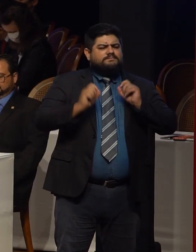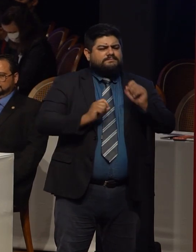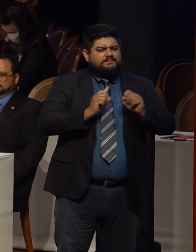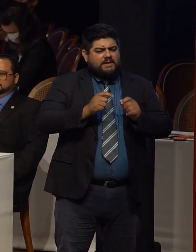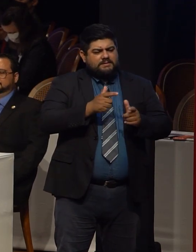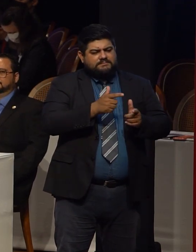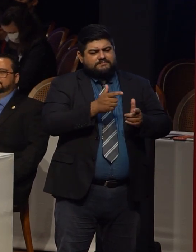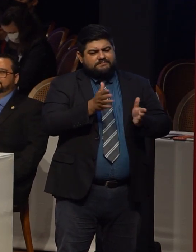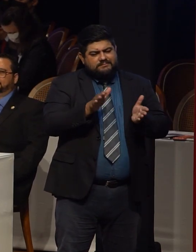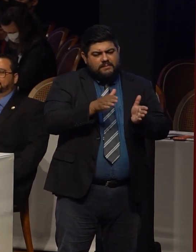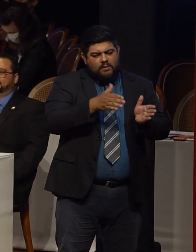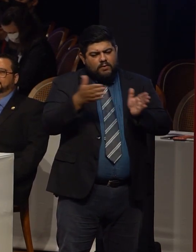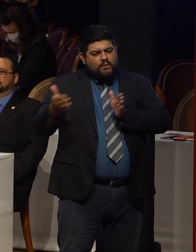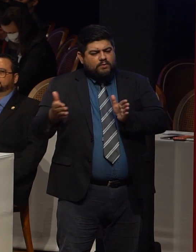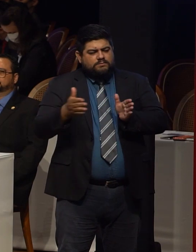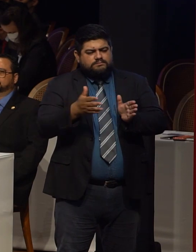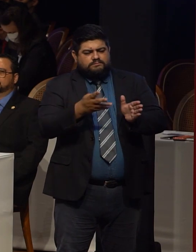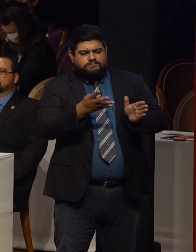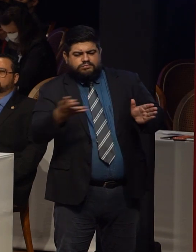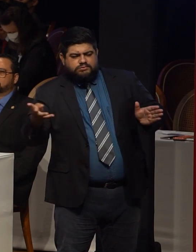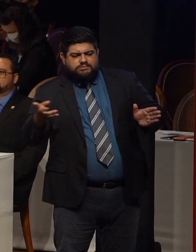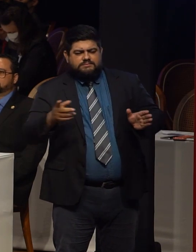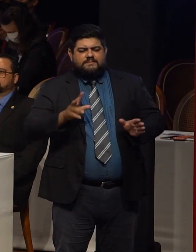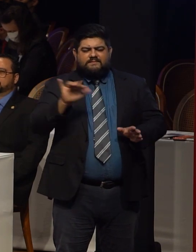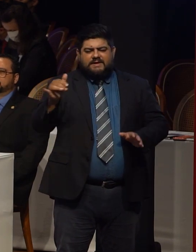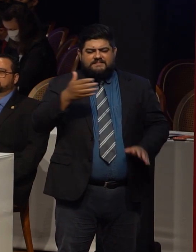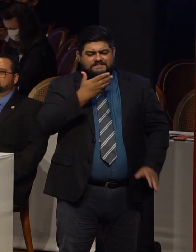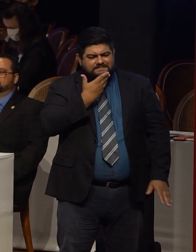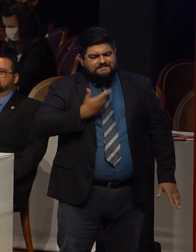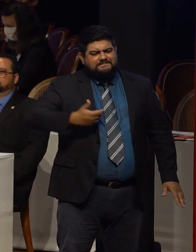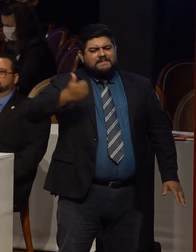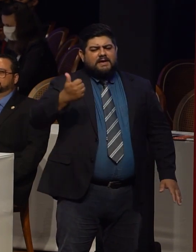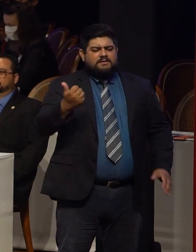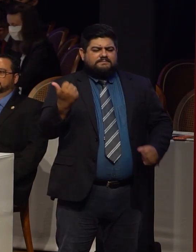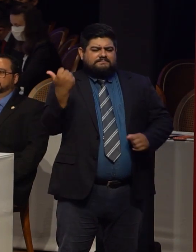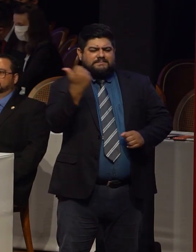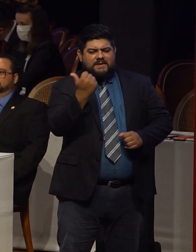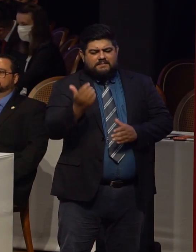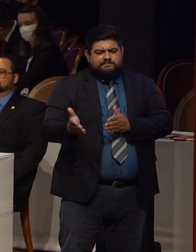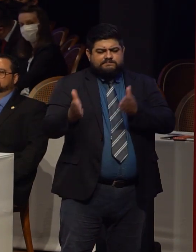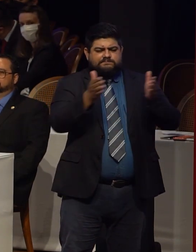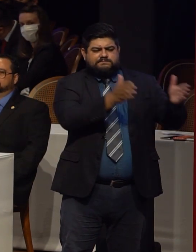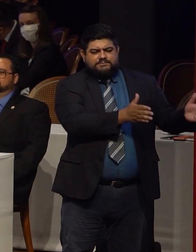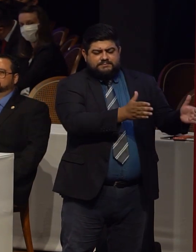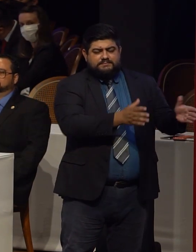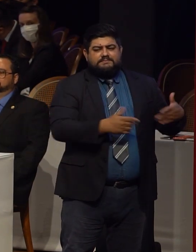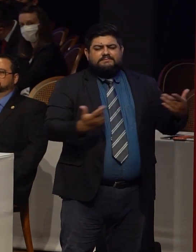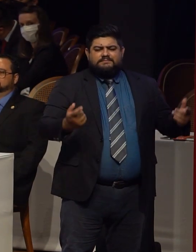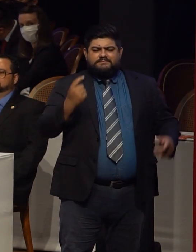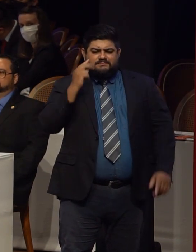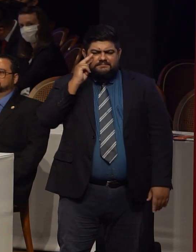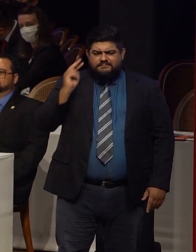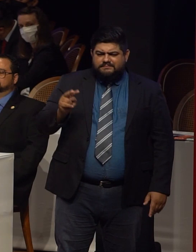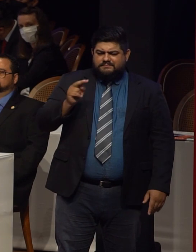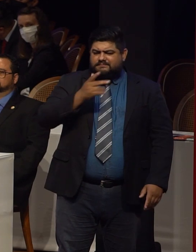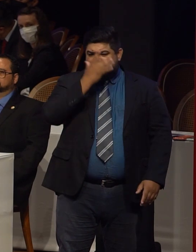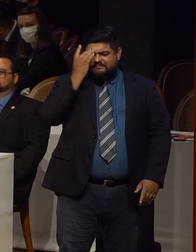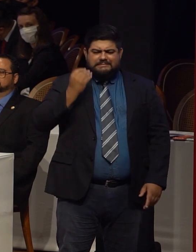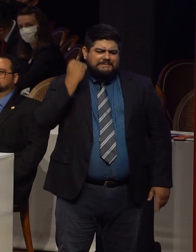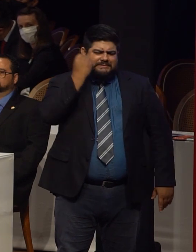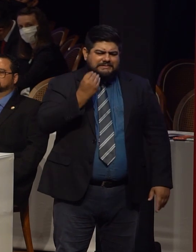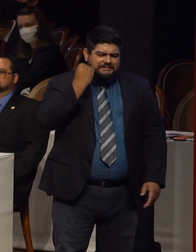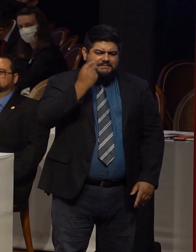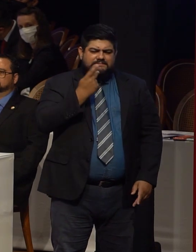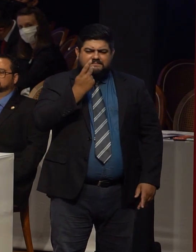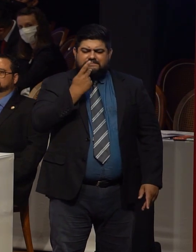segundo mandato com certeza vai ser muito melhor do que o primeiro, né? E eu ouvi, né, de uma pessoa muito experiente